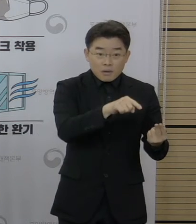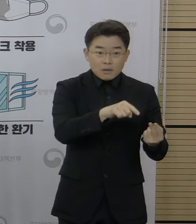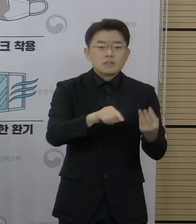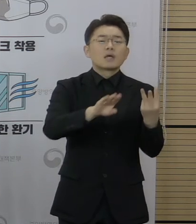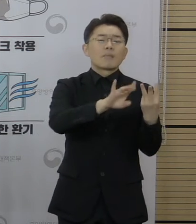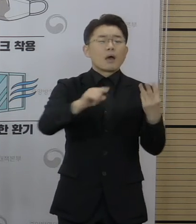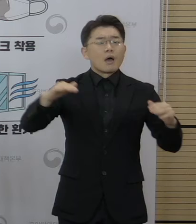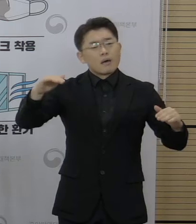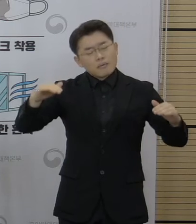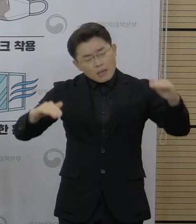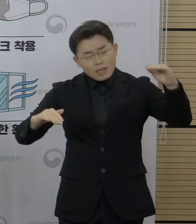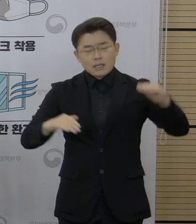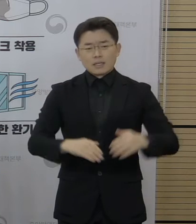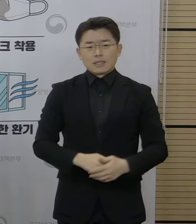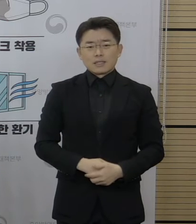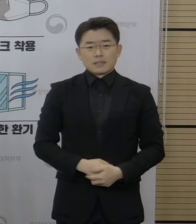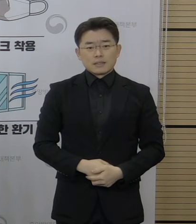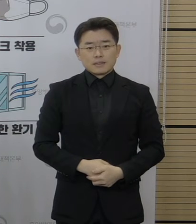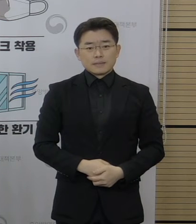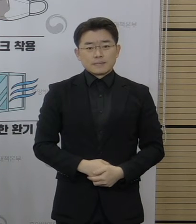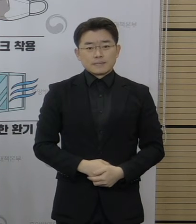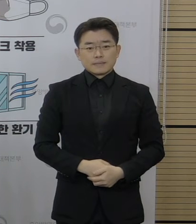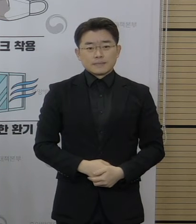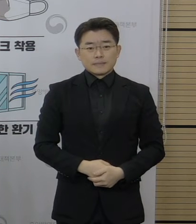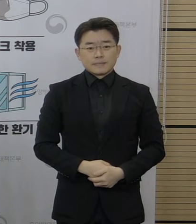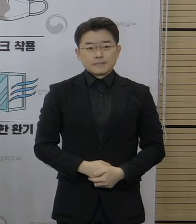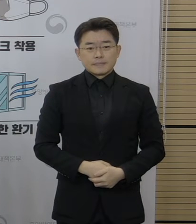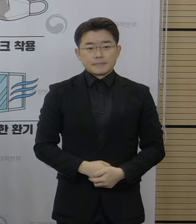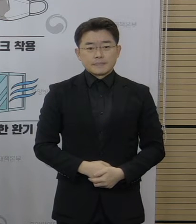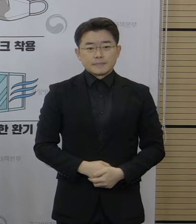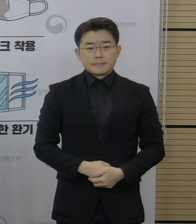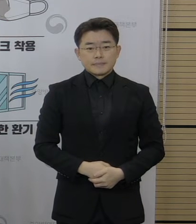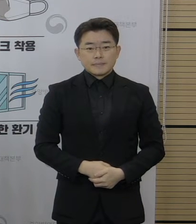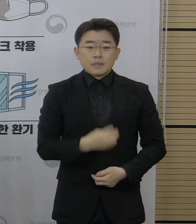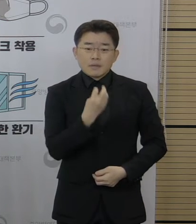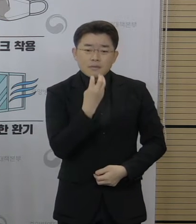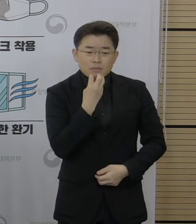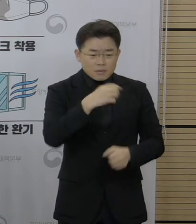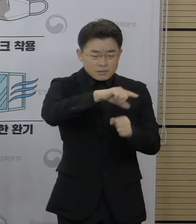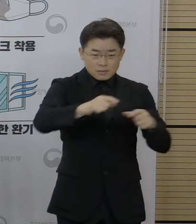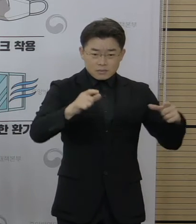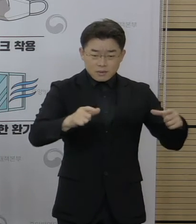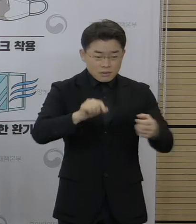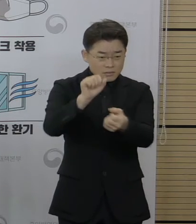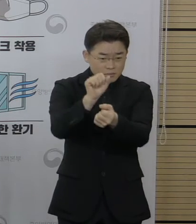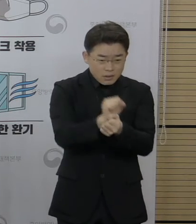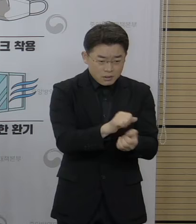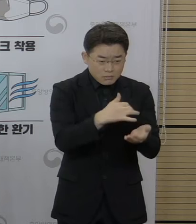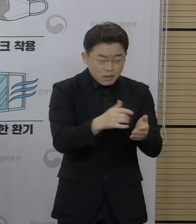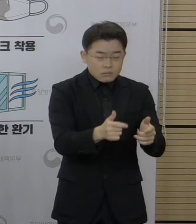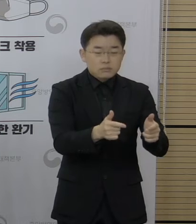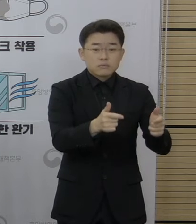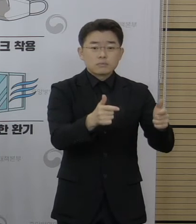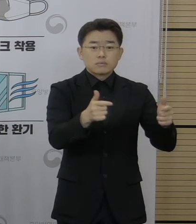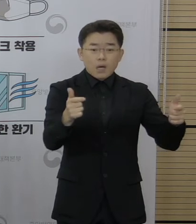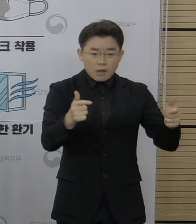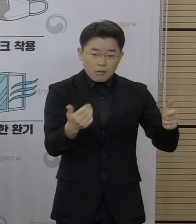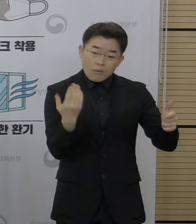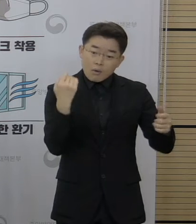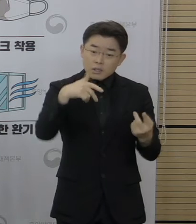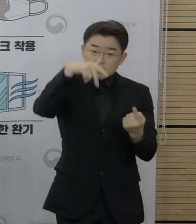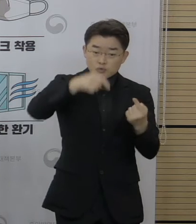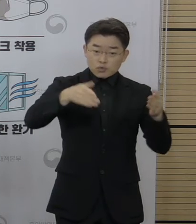3배 이상 높은 상황입니다 수도권 은 확진 자가 지속 증가 하여 최근 1주간